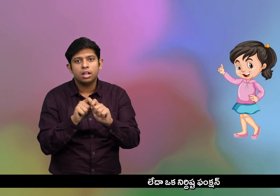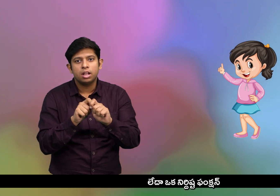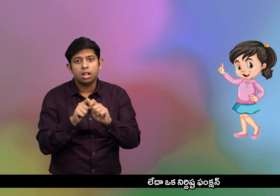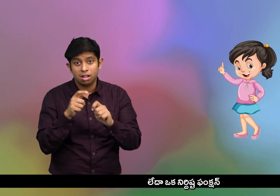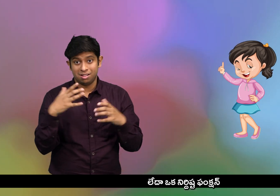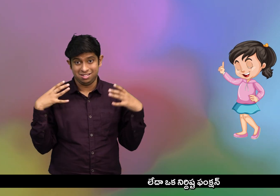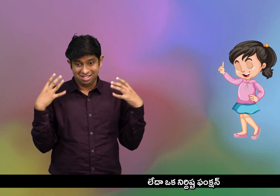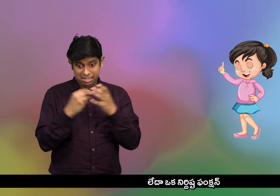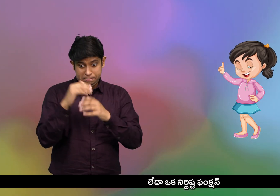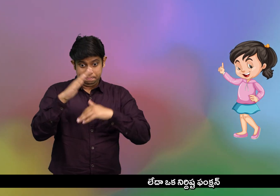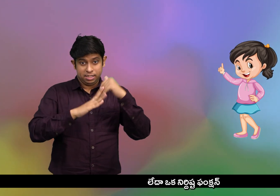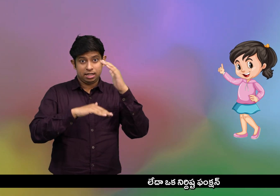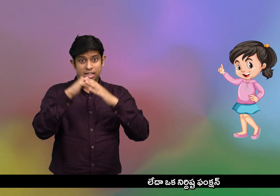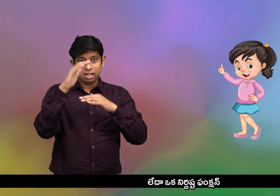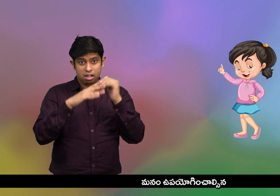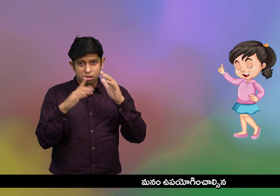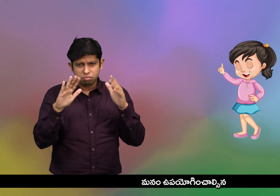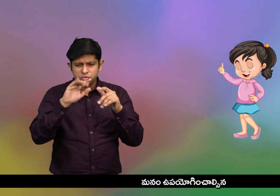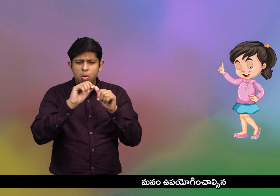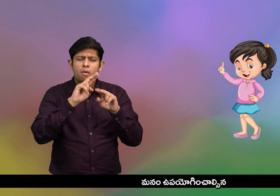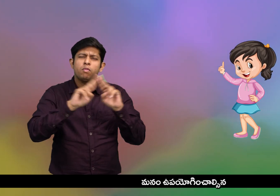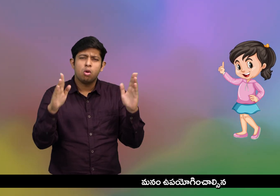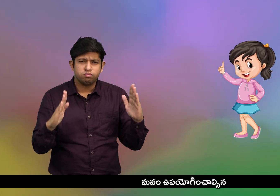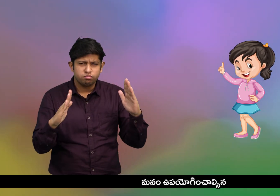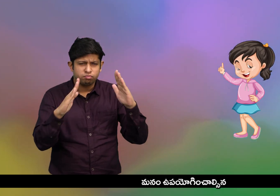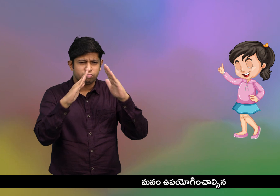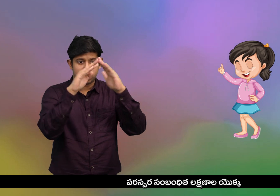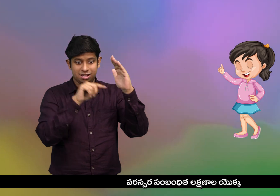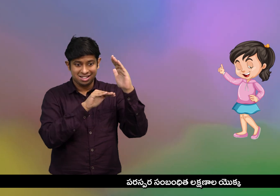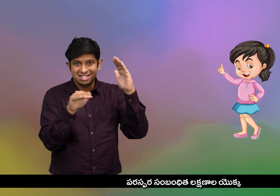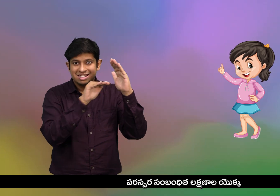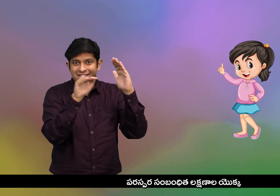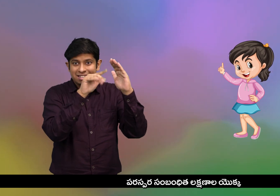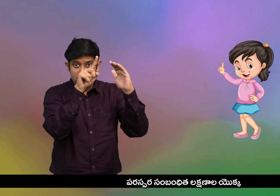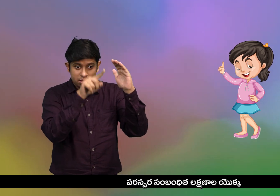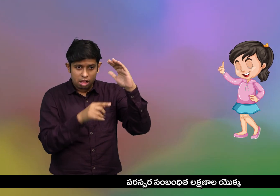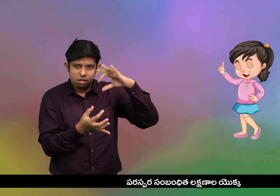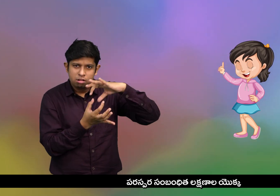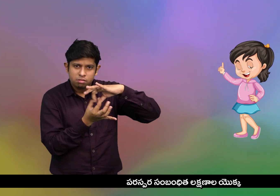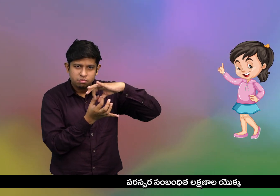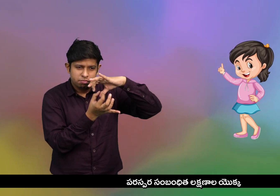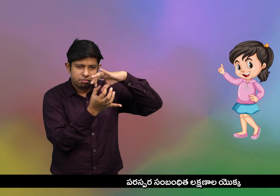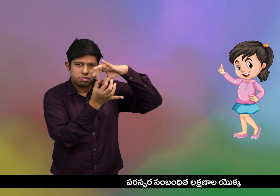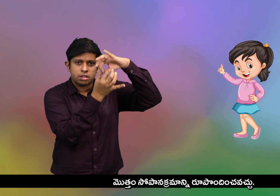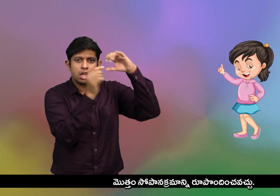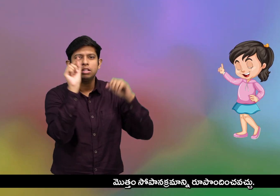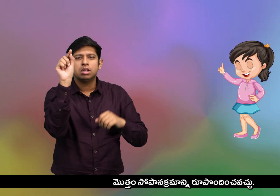లేదా ఒక నిర్దిష్ట ఫంక్షన్. మనం ఉపయోగించాల్సిన పరస్పర సంబంధిత లక్షణాల యొక్క మొత్తం